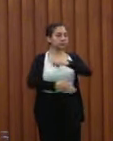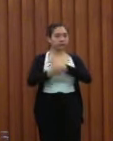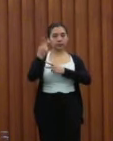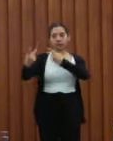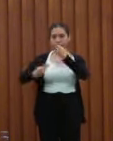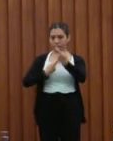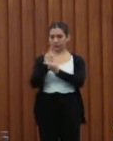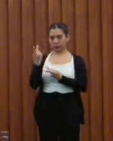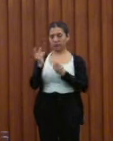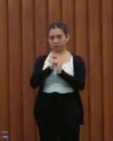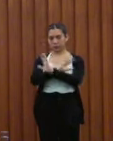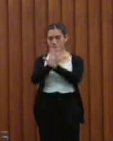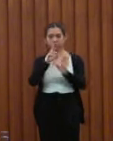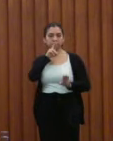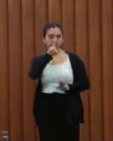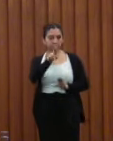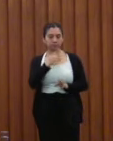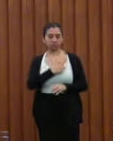hacer.